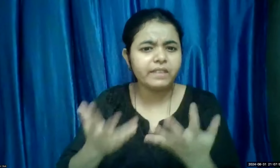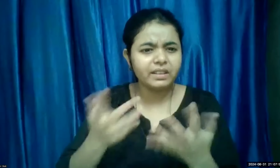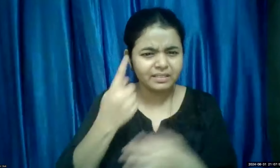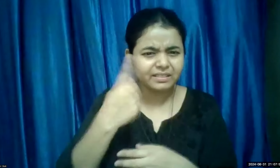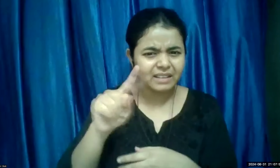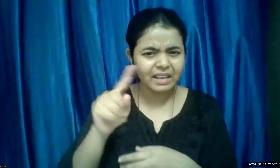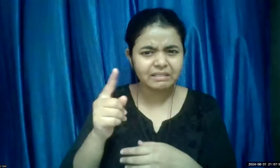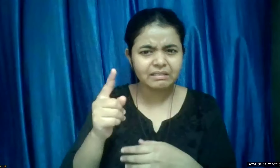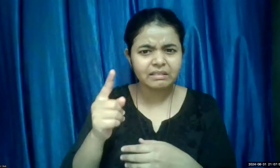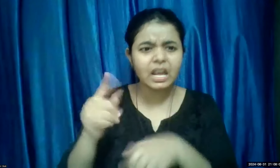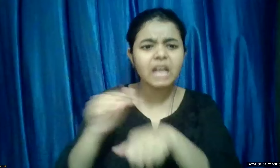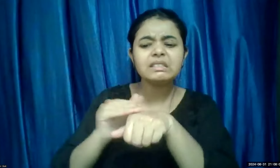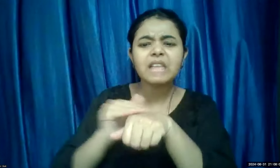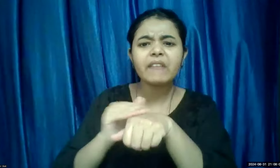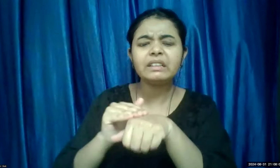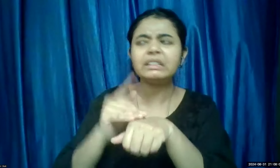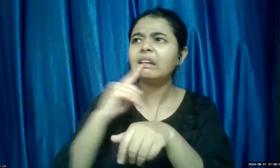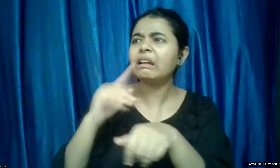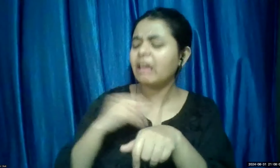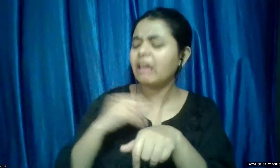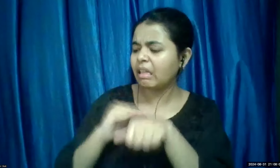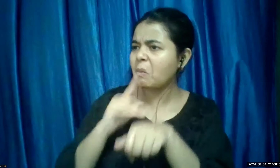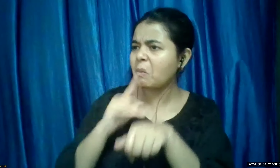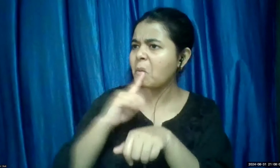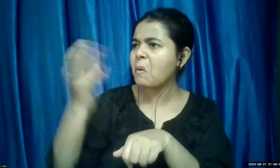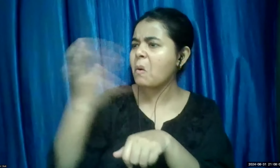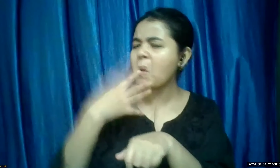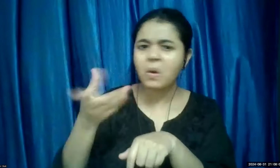और हमें परेशान किया जाता है।